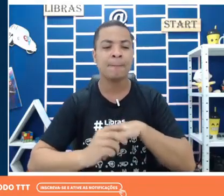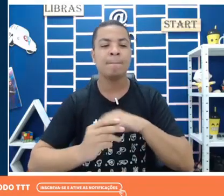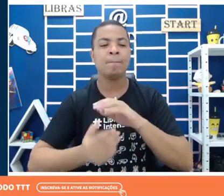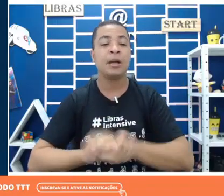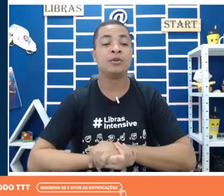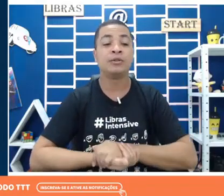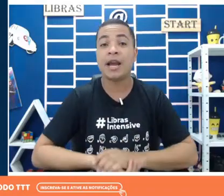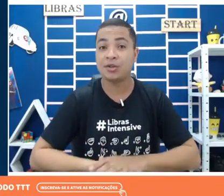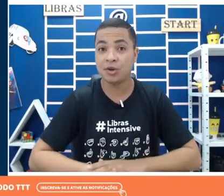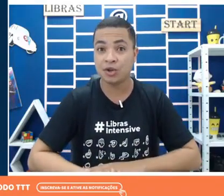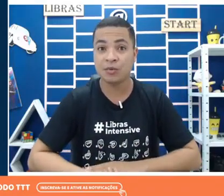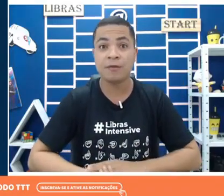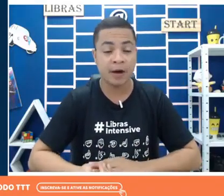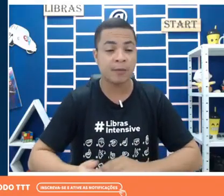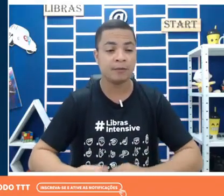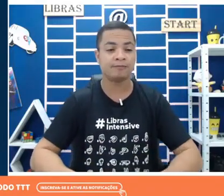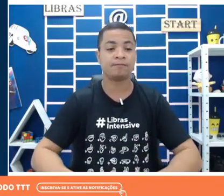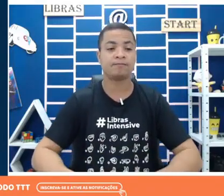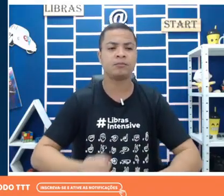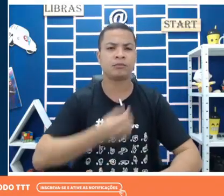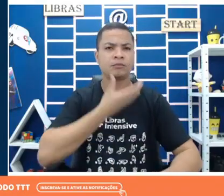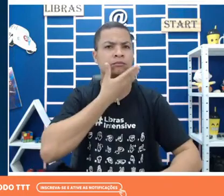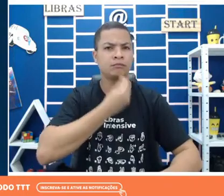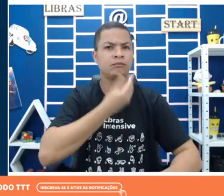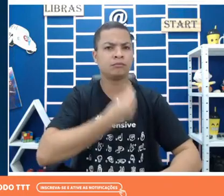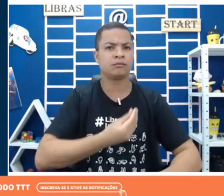lá. No 3, 2, 1, vamos.